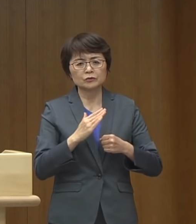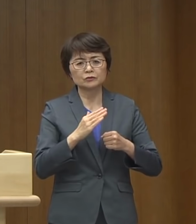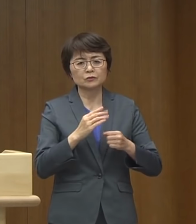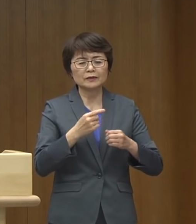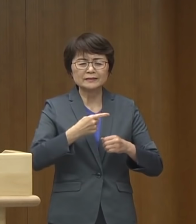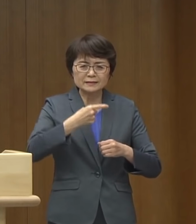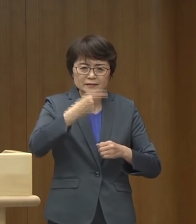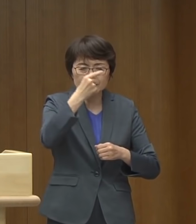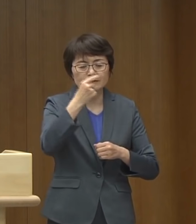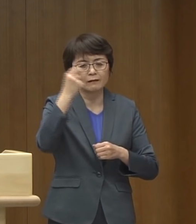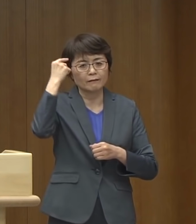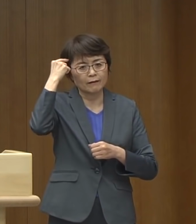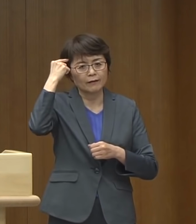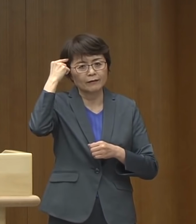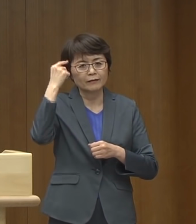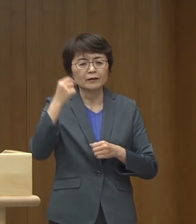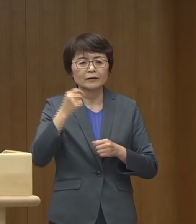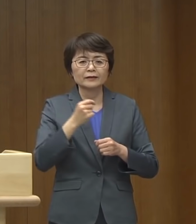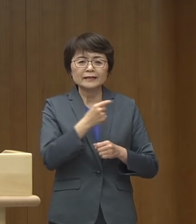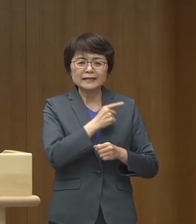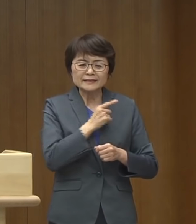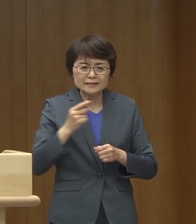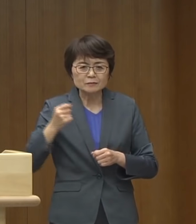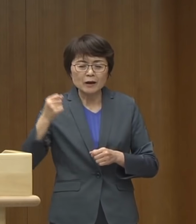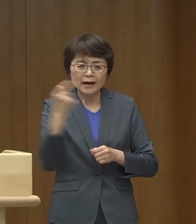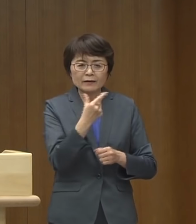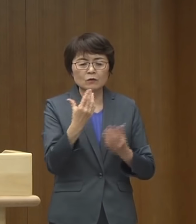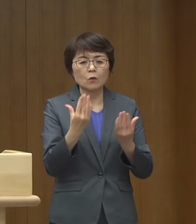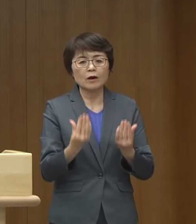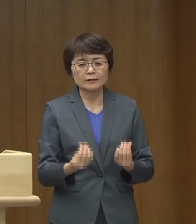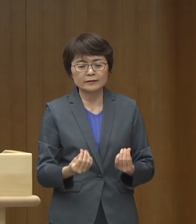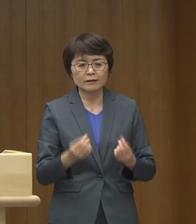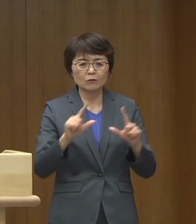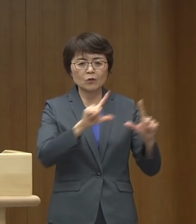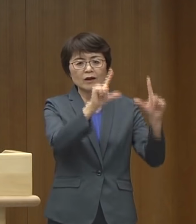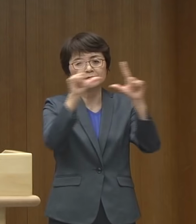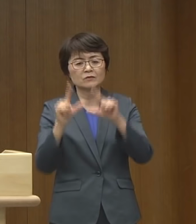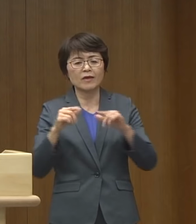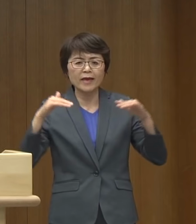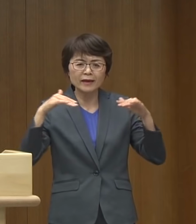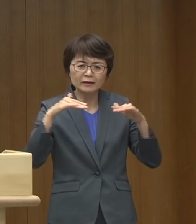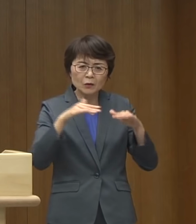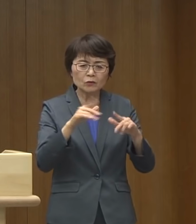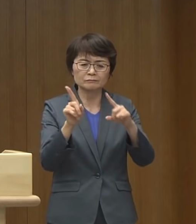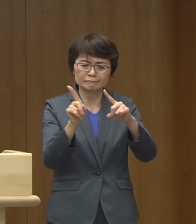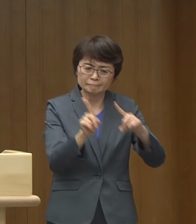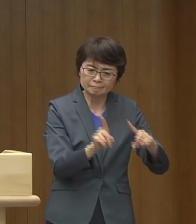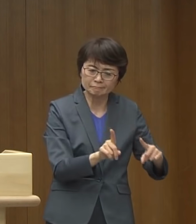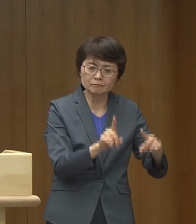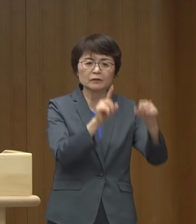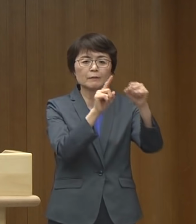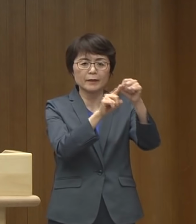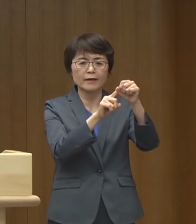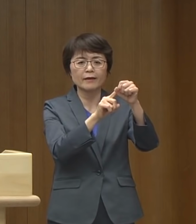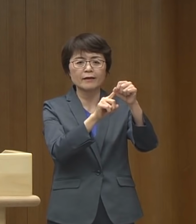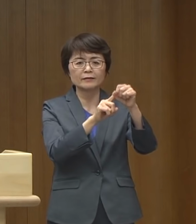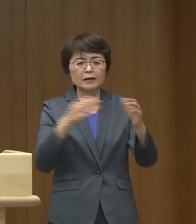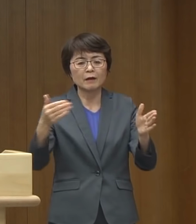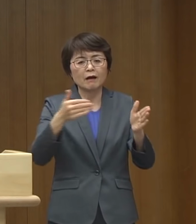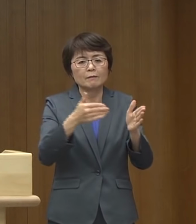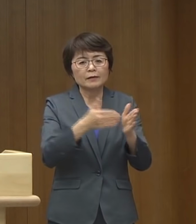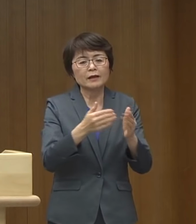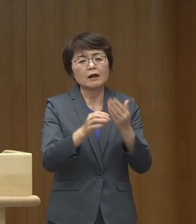して、一日も早くこの問題を収束をさせ、暮らしへの影響を最小限にするため、前例のない